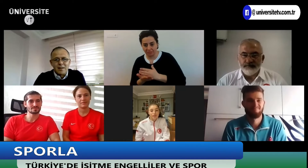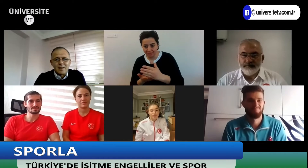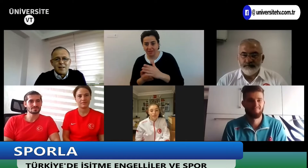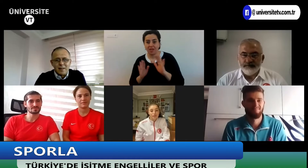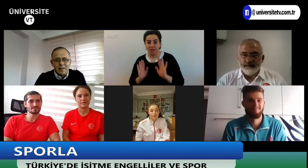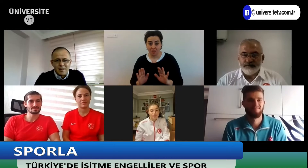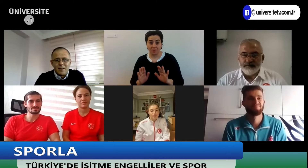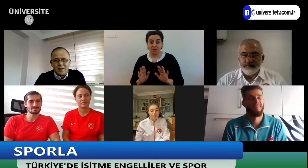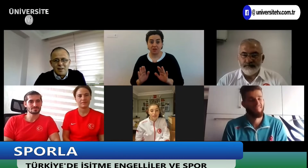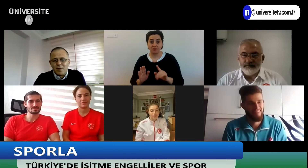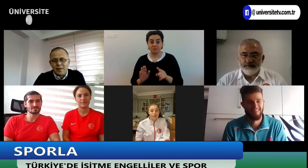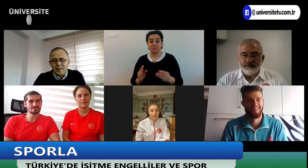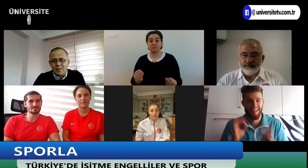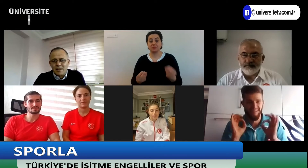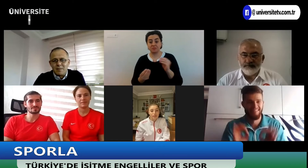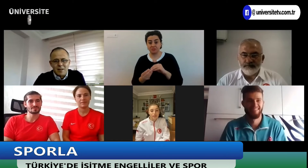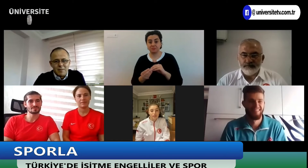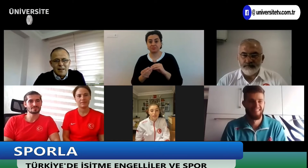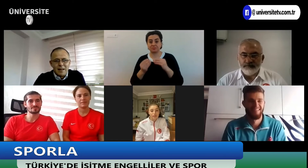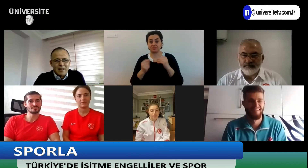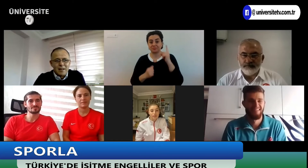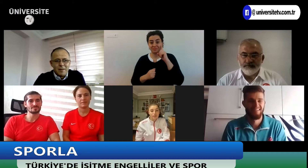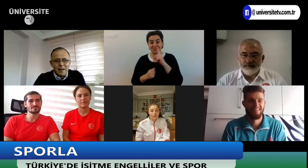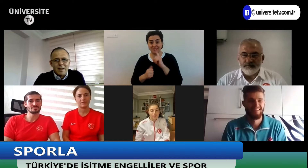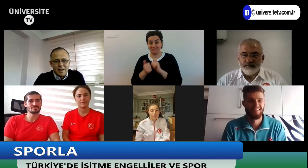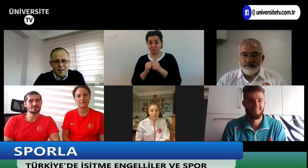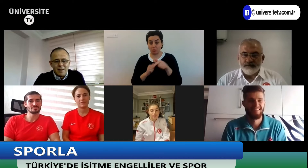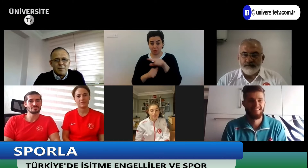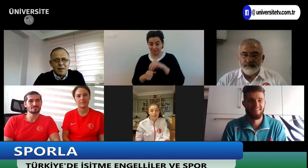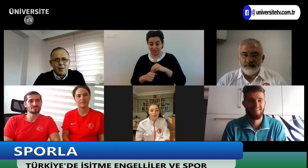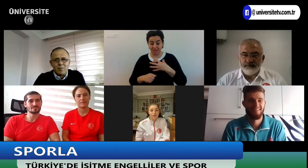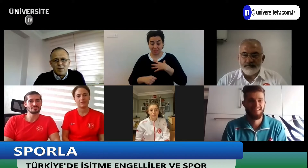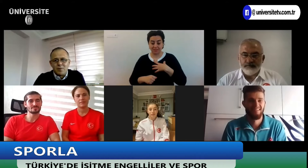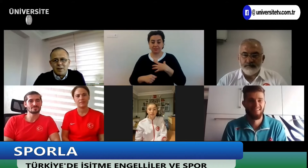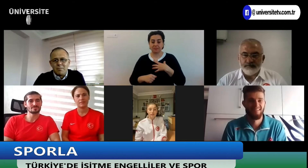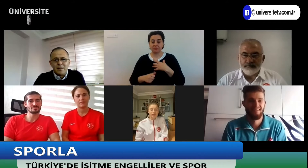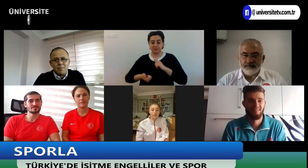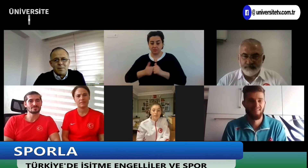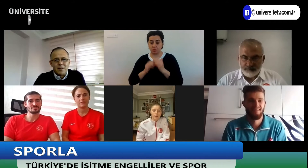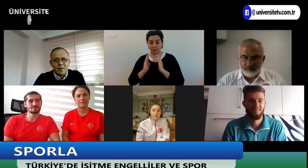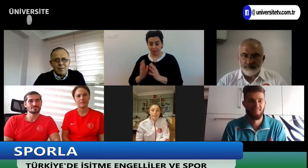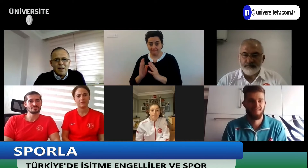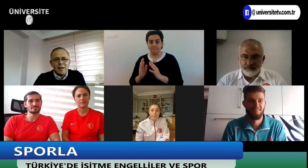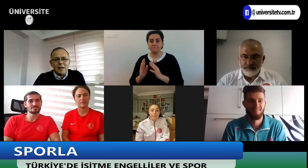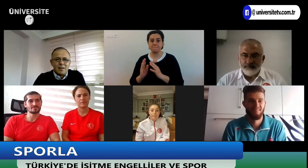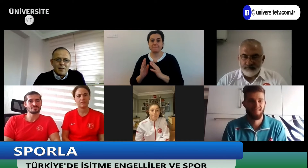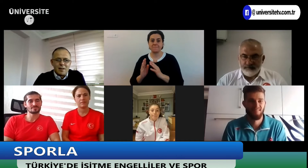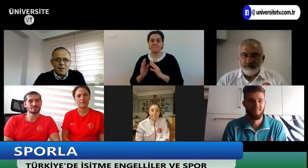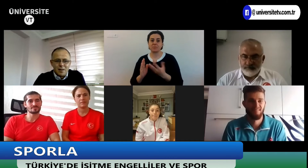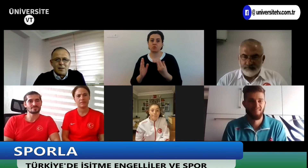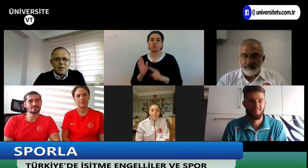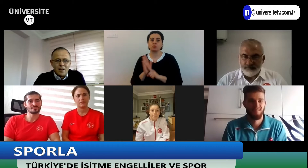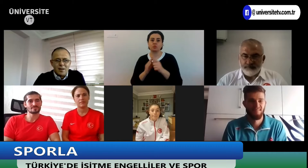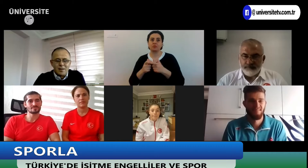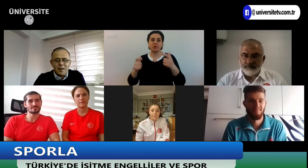ki ağır sporla bir tabletin işitme engellerde yapmak, engelli bir birey olarak bu sporu yapmak, yapmaya çalışmak